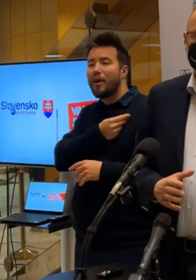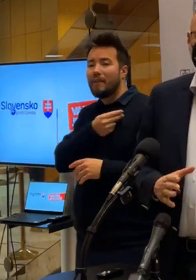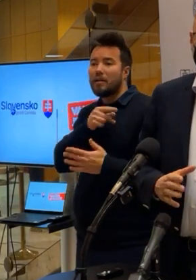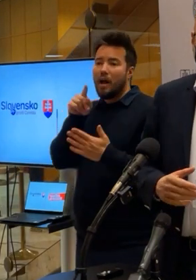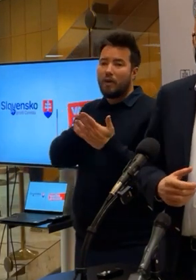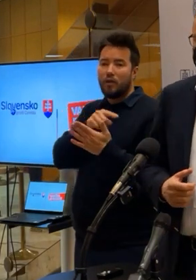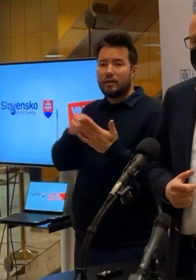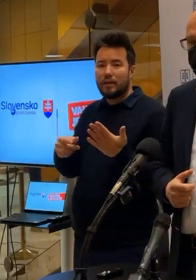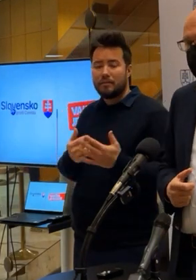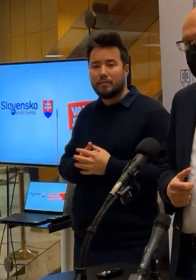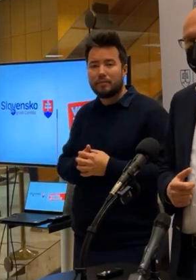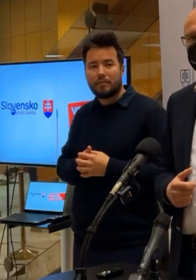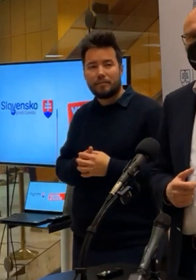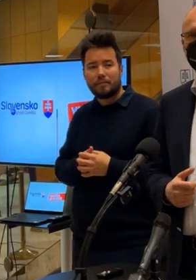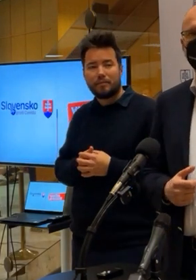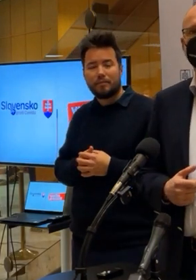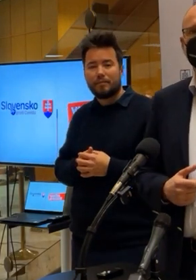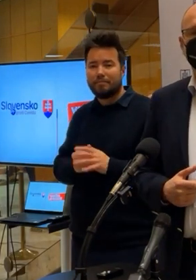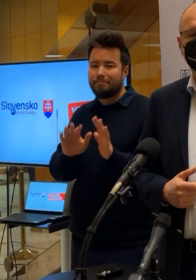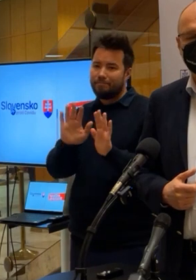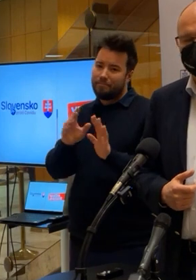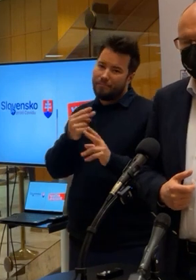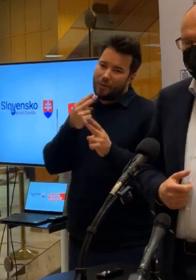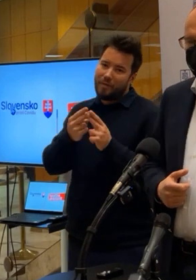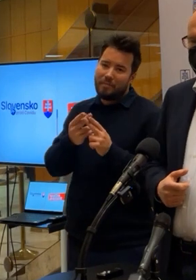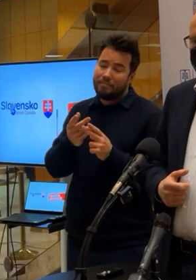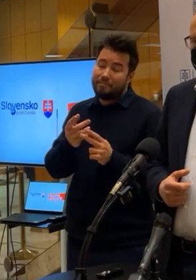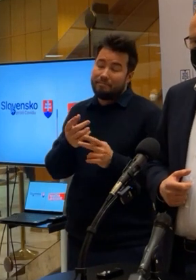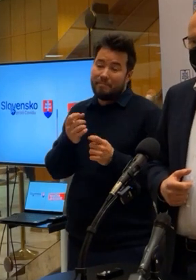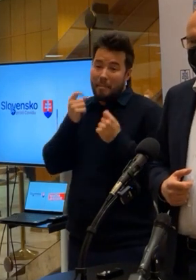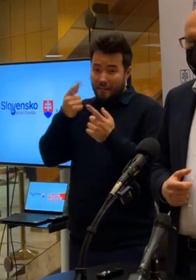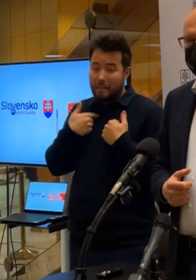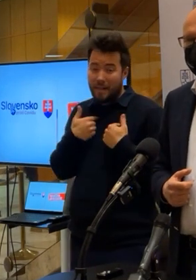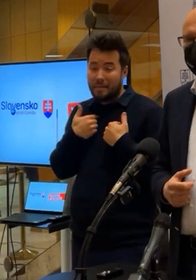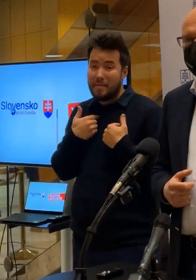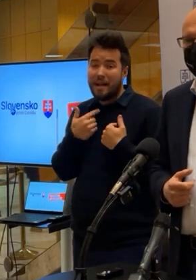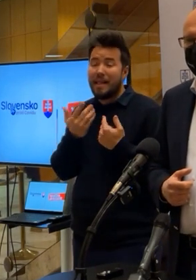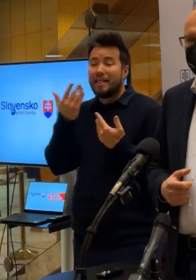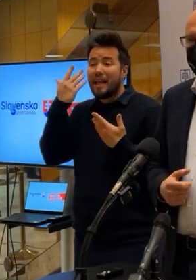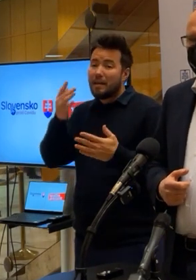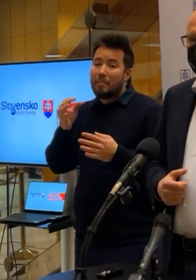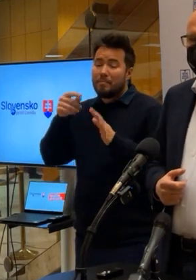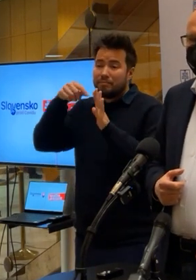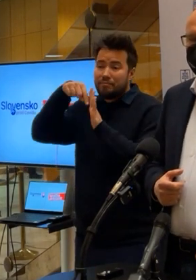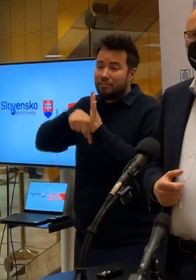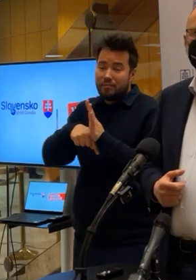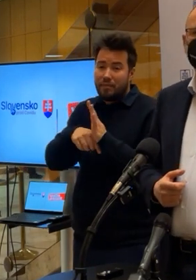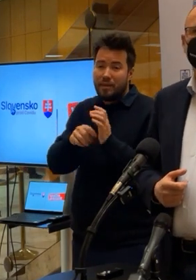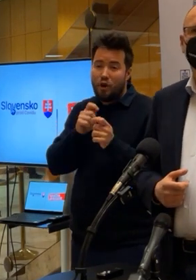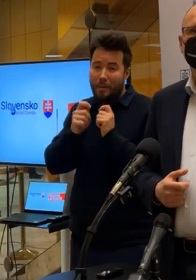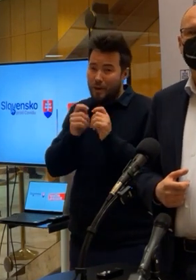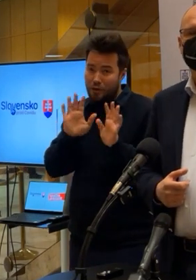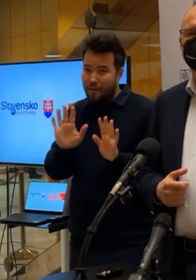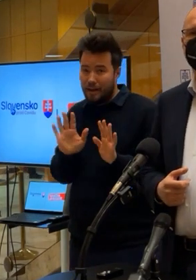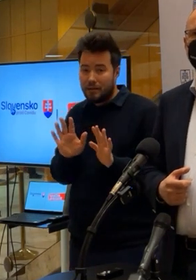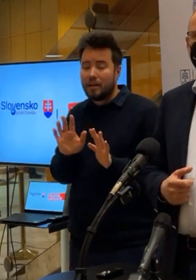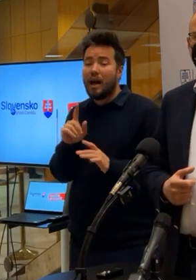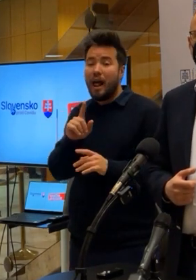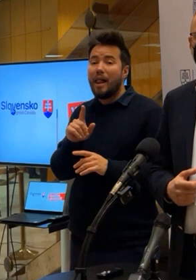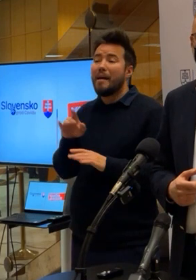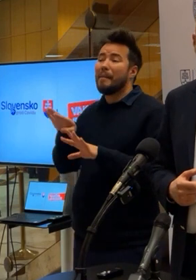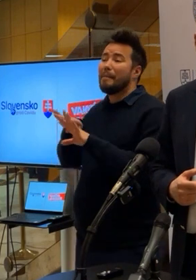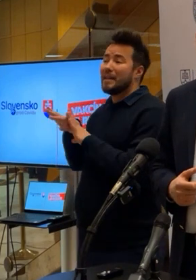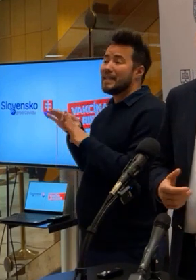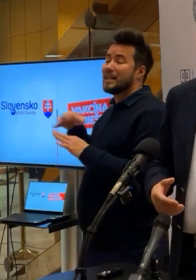Priznám sa, teraz ste ma trochu zaskočili. Neviem sa vám vyjadriť k tomuto podrobne, ale spoľahnite sa na to, že keď vám